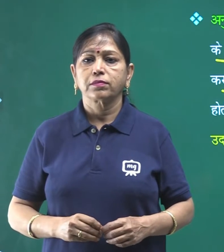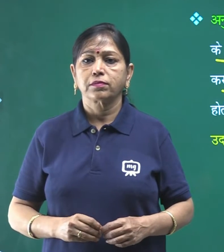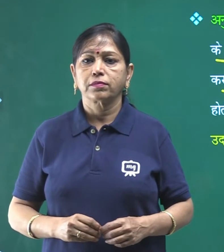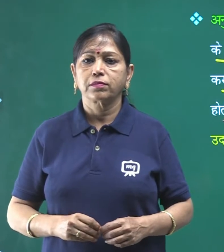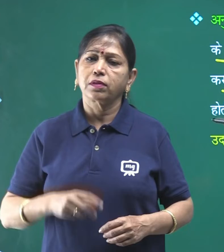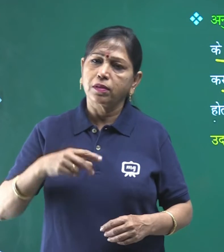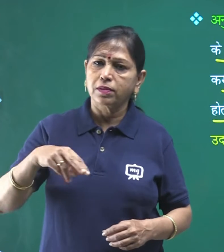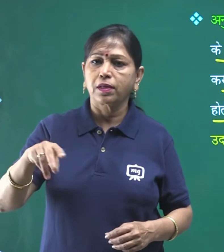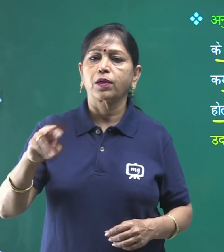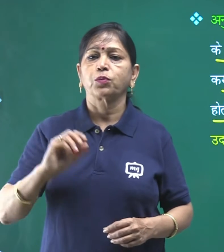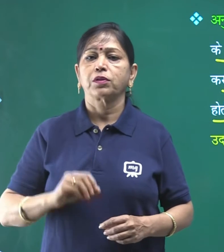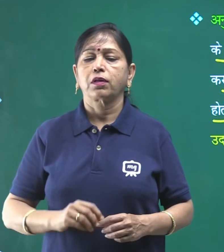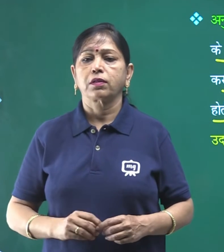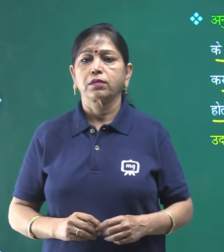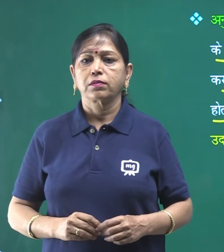चल रही होती है,